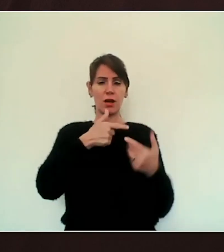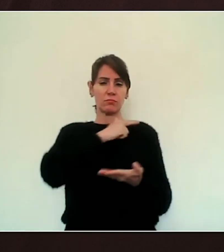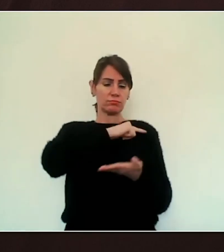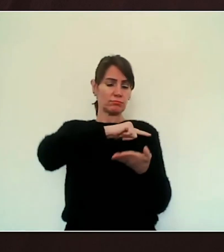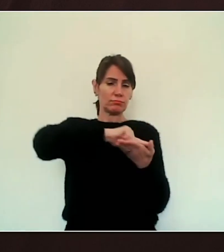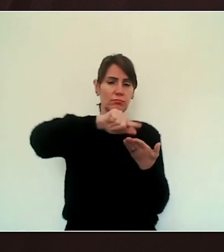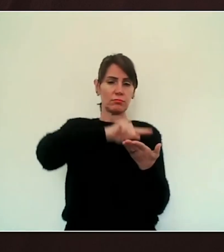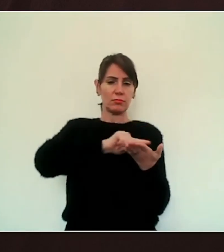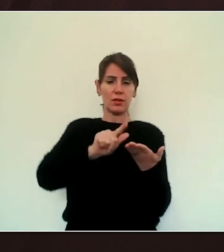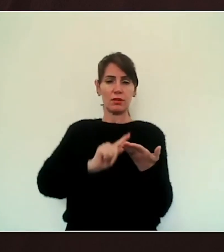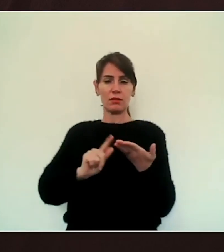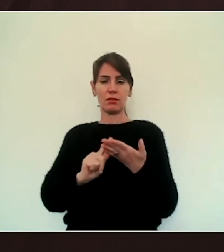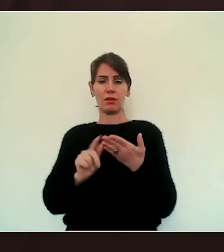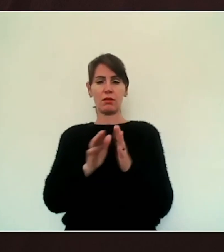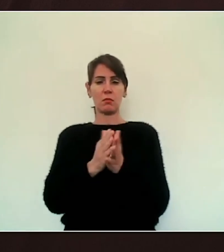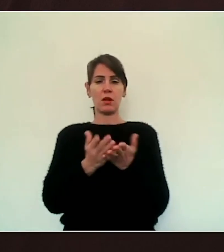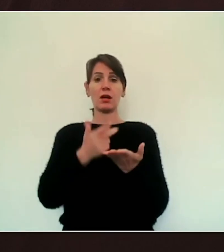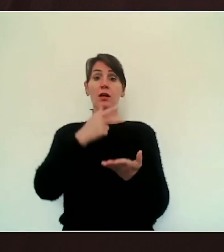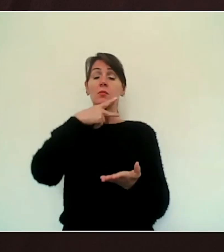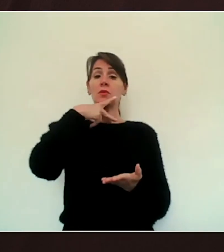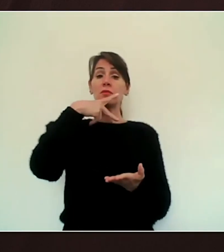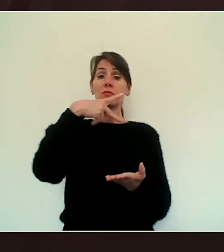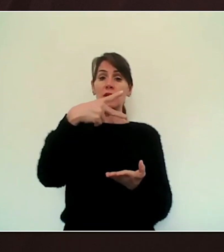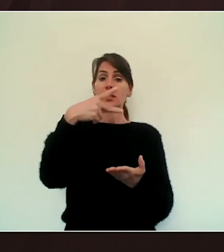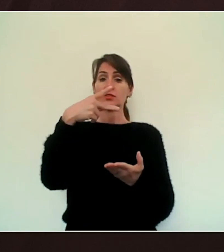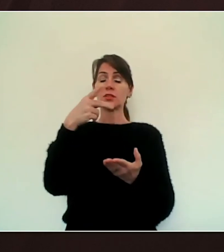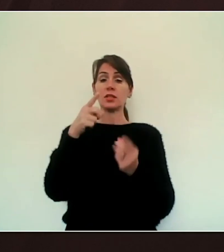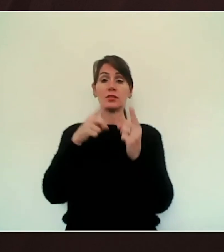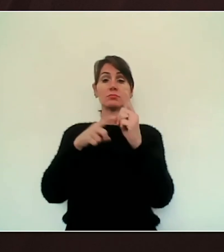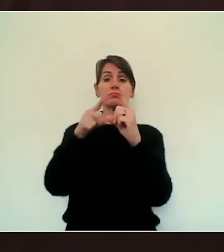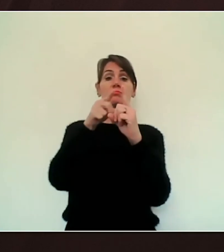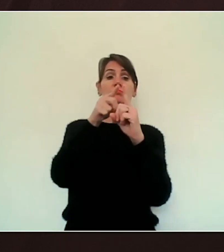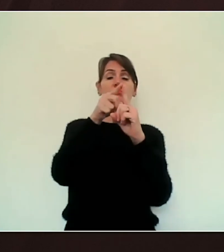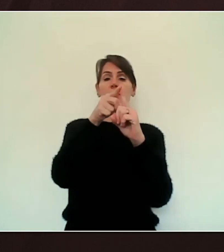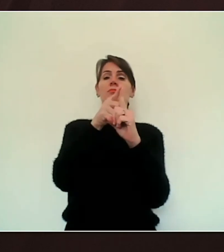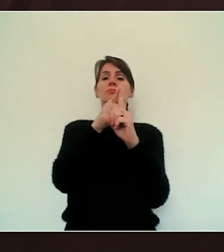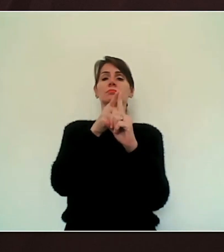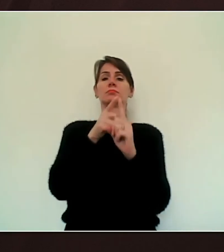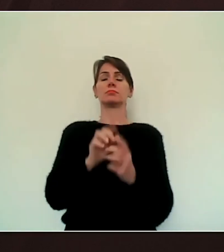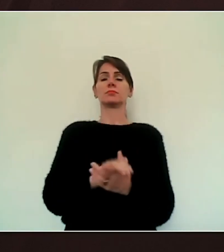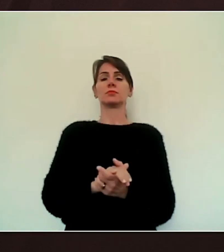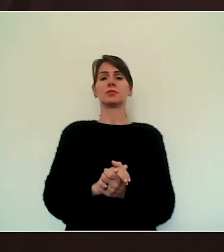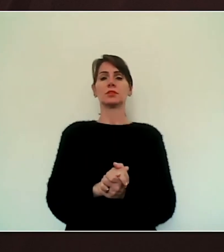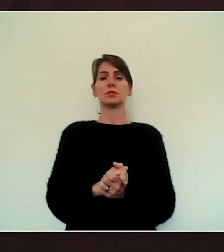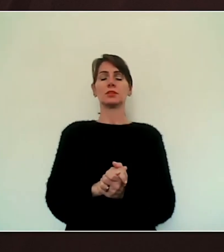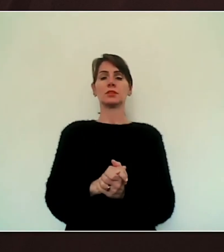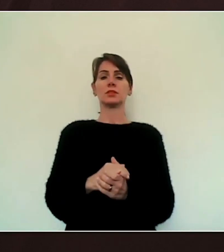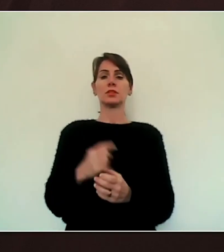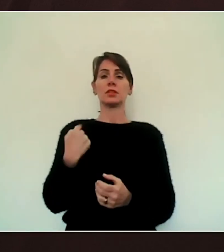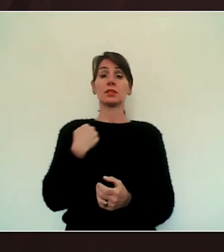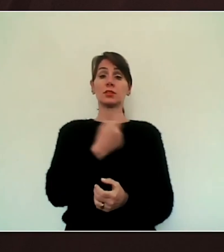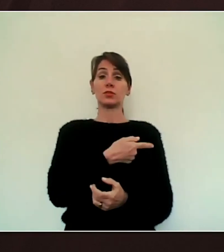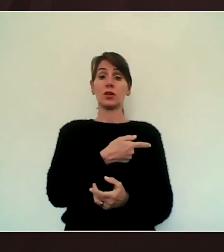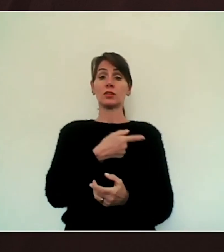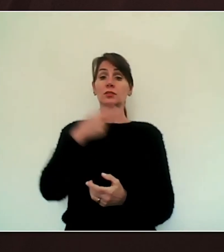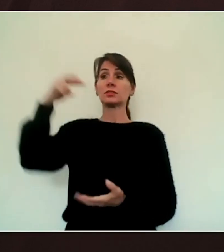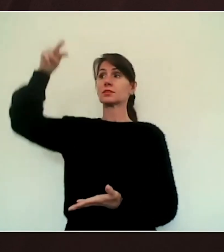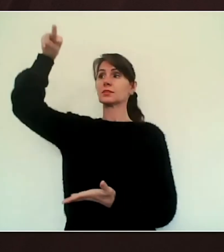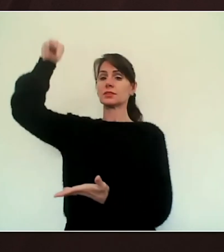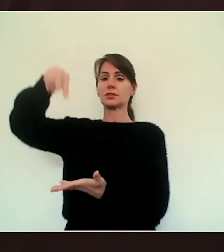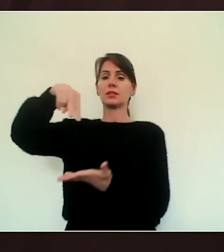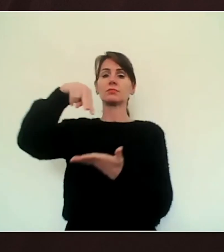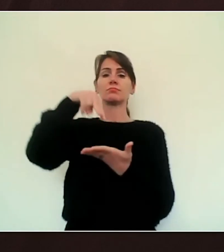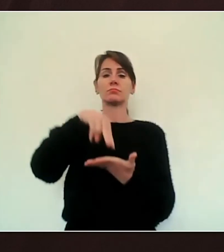profética é a nossa luz, é a nossa direção, não é isso? E nós vamos ser aqueles que vão trazer o Senhor de volta.